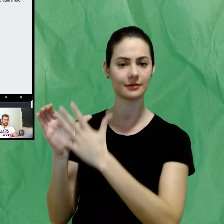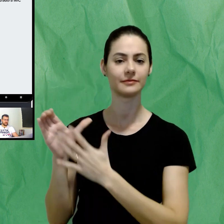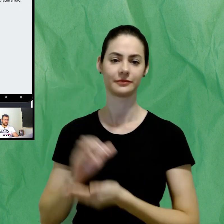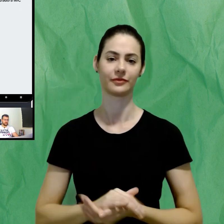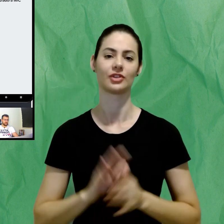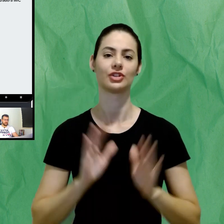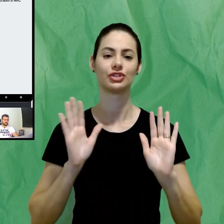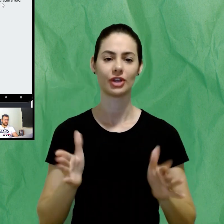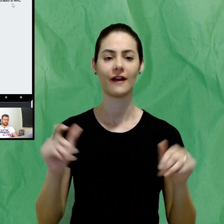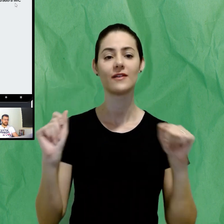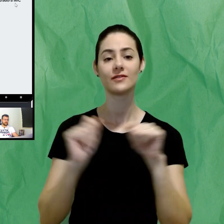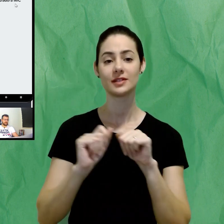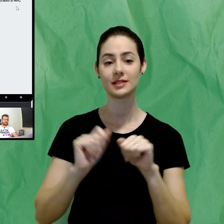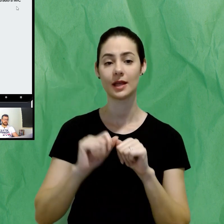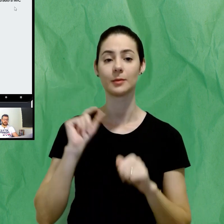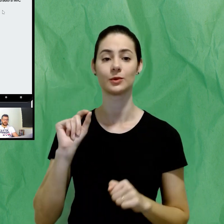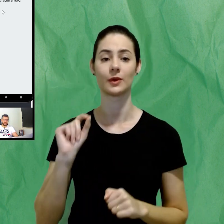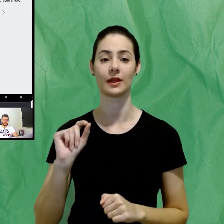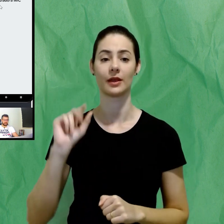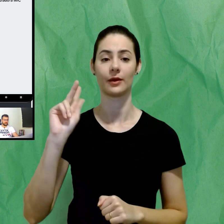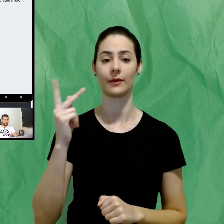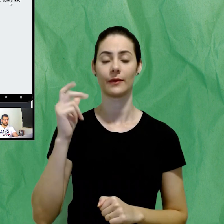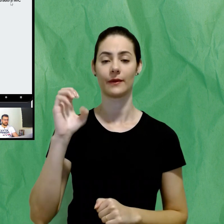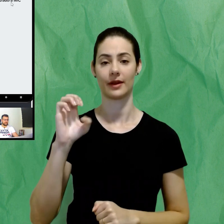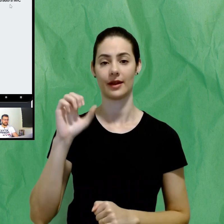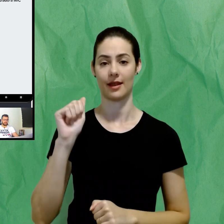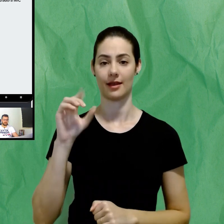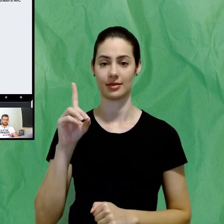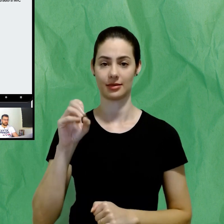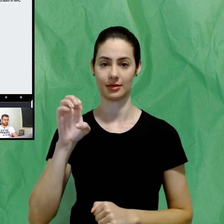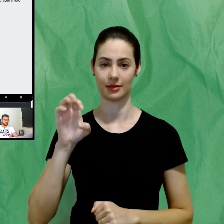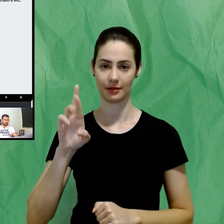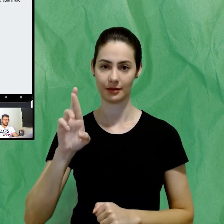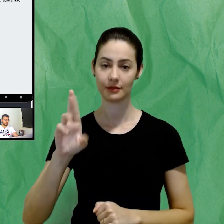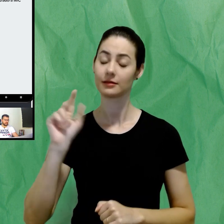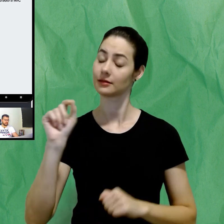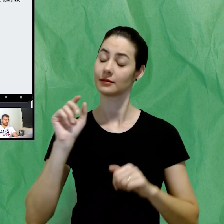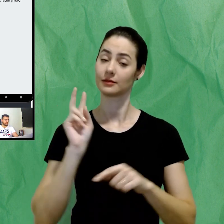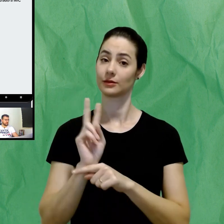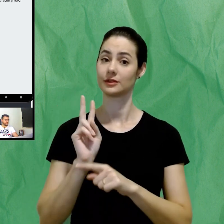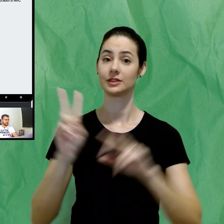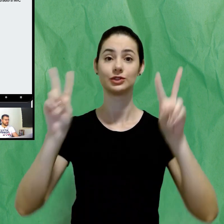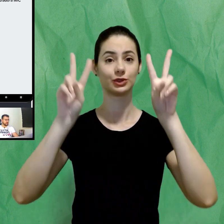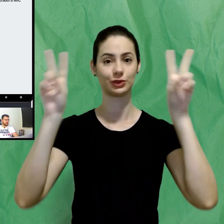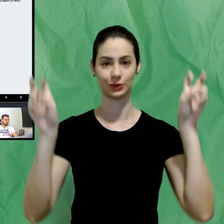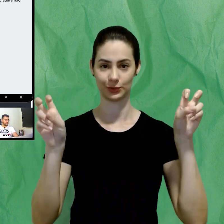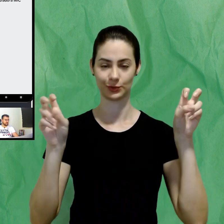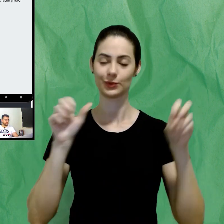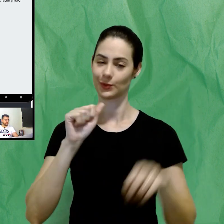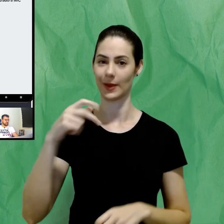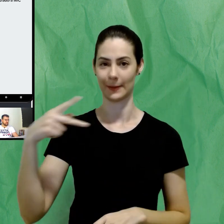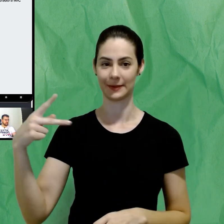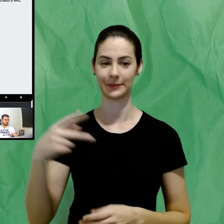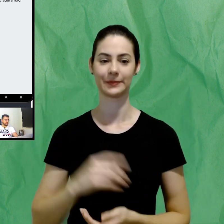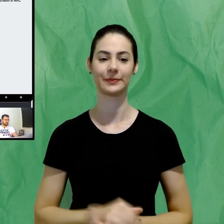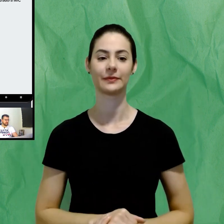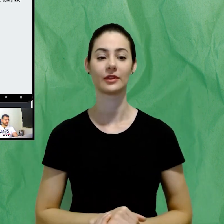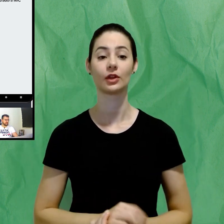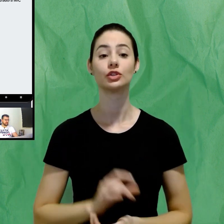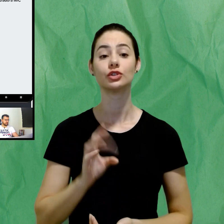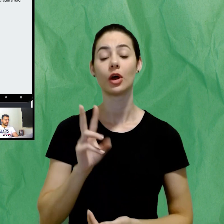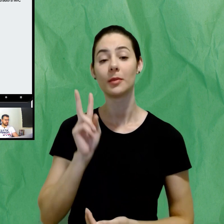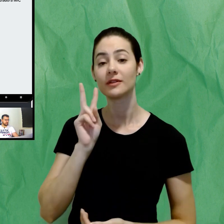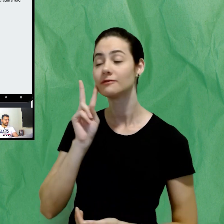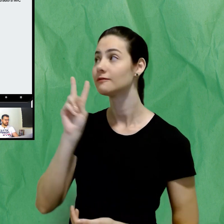header e esse header é responsável por cuidar do título do nosso aplicativo. Apenas para a gente poder conferir